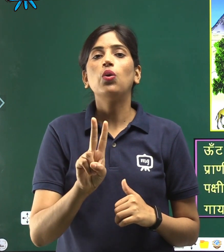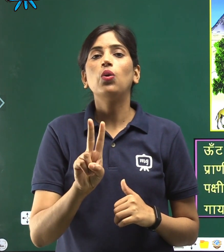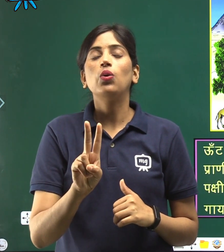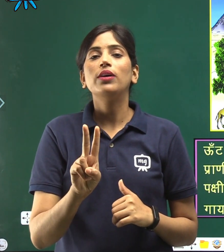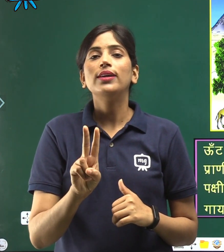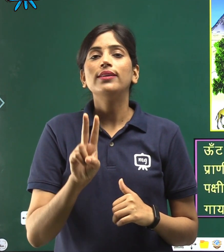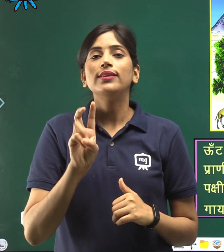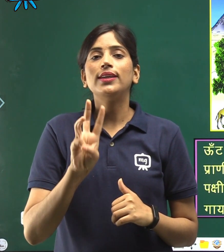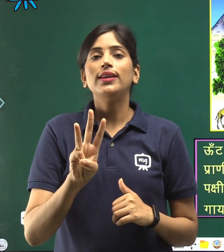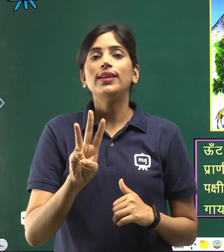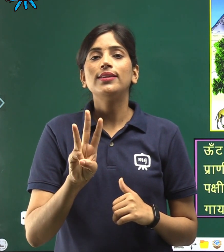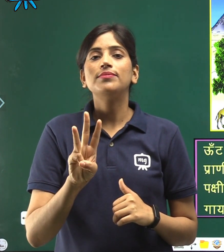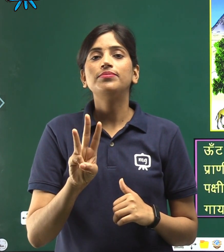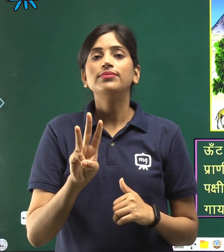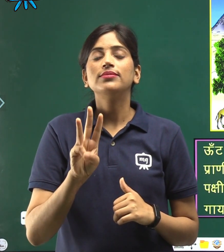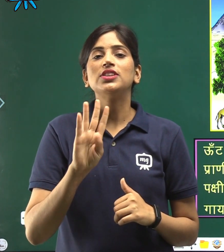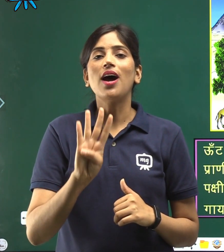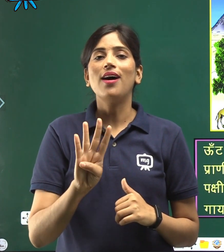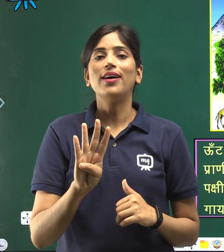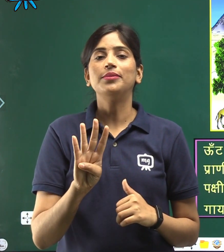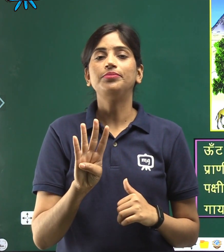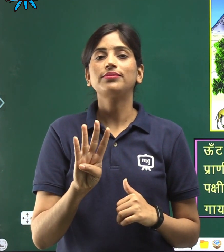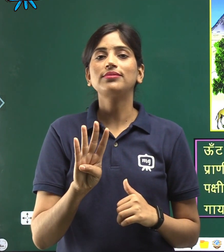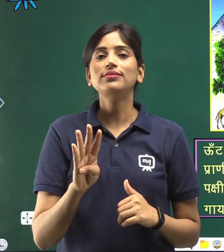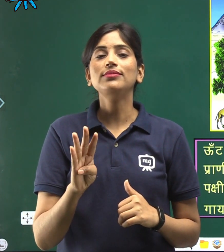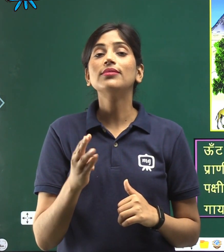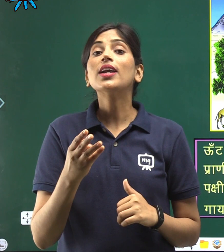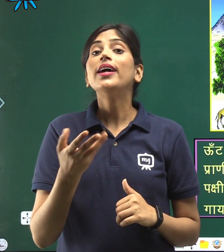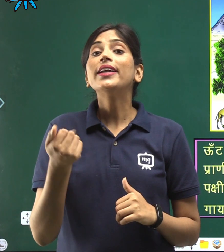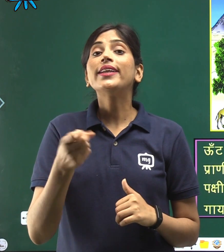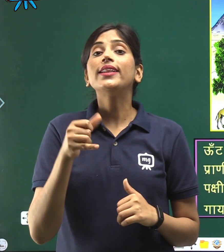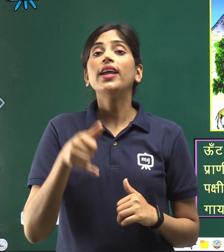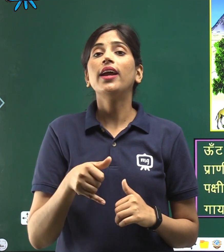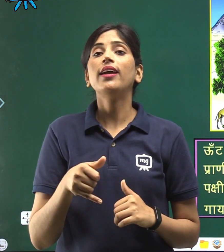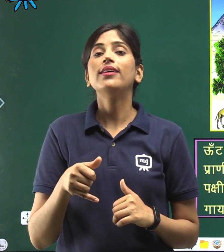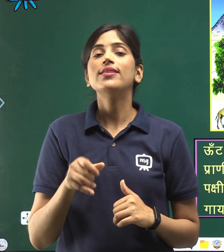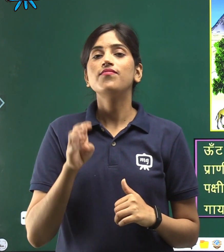2 3 4, कितने हैं?